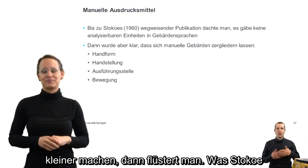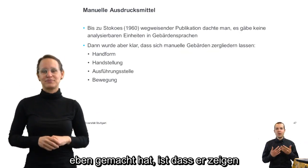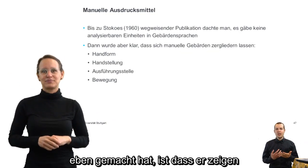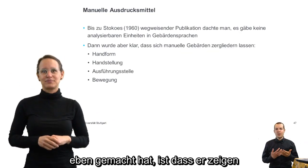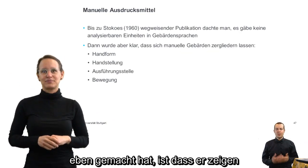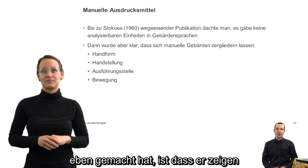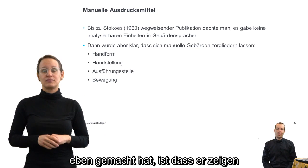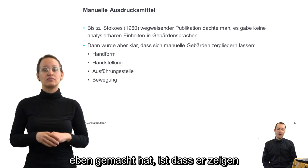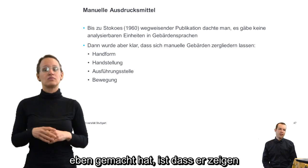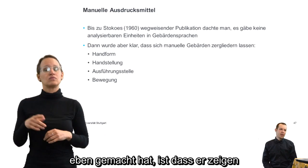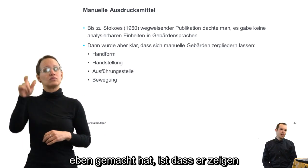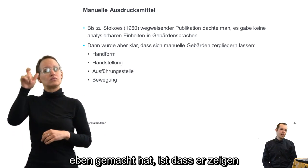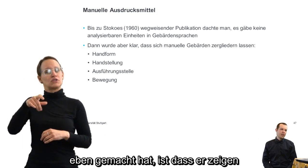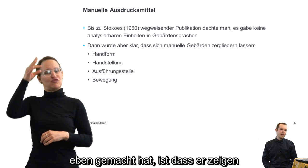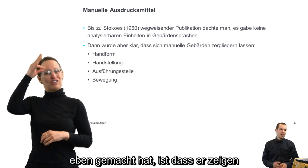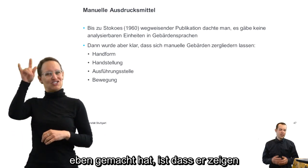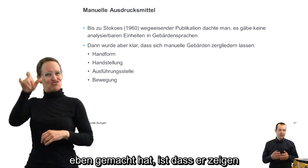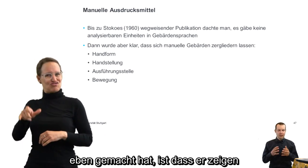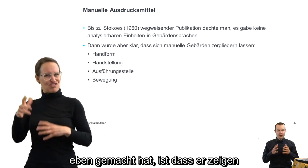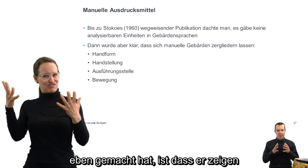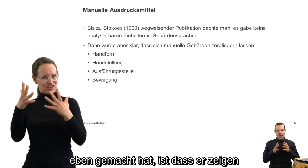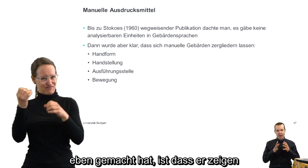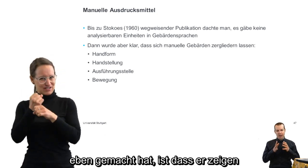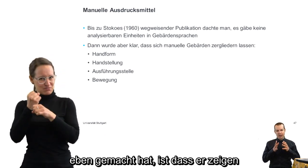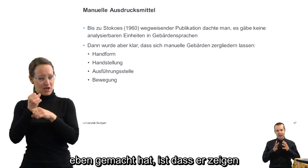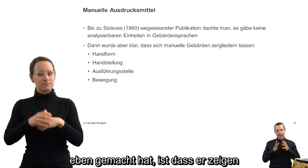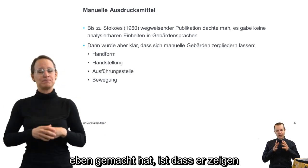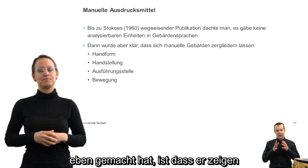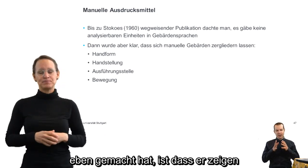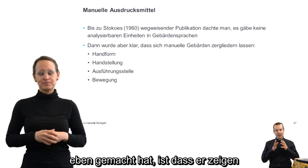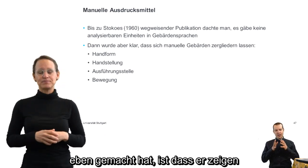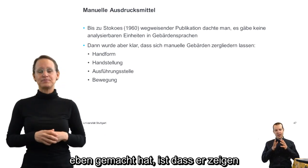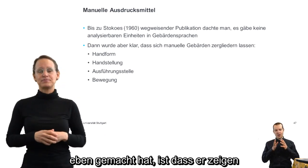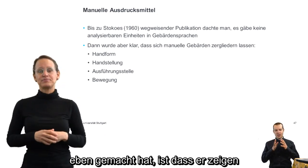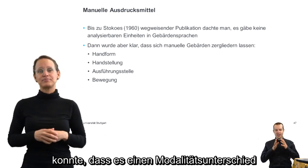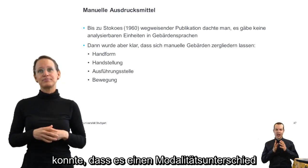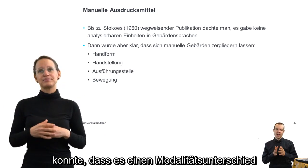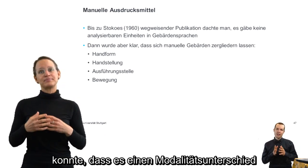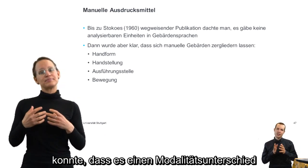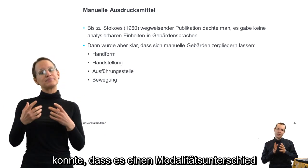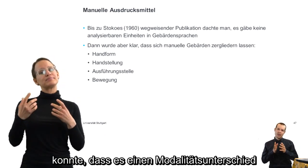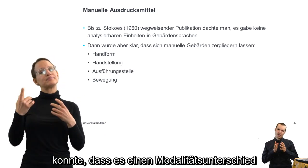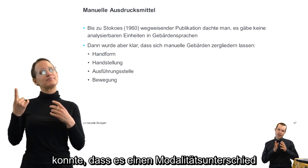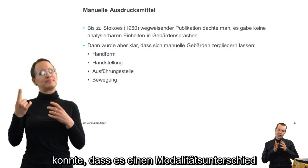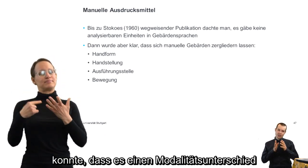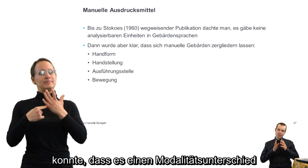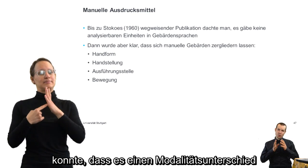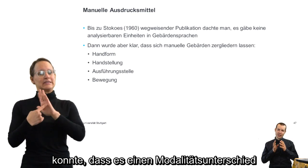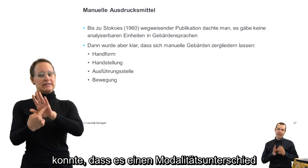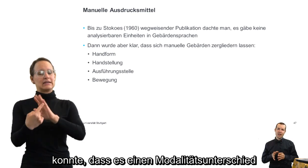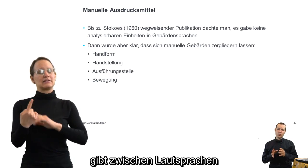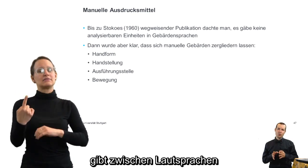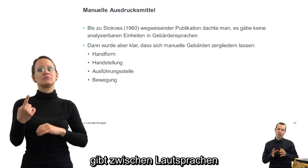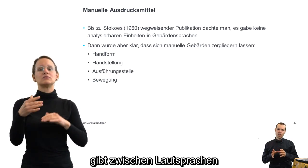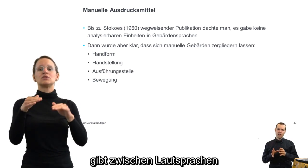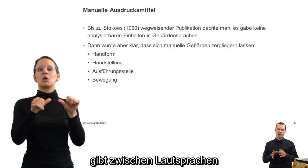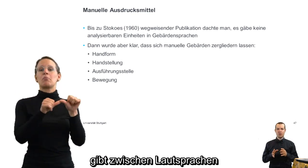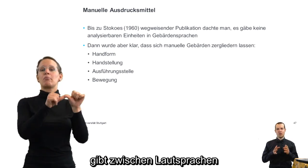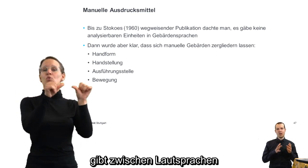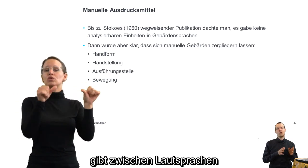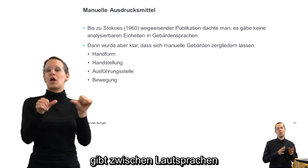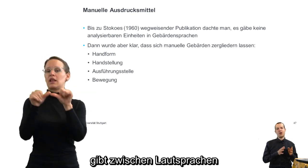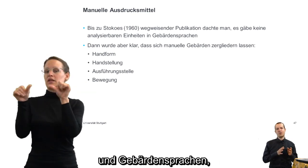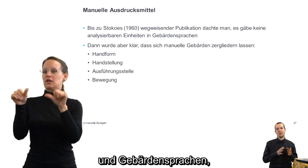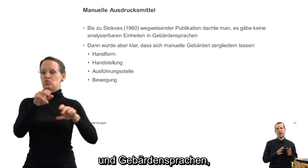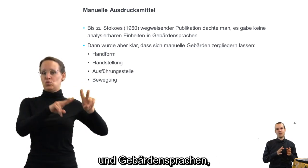Und was Stokey eben gemacht hat, ist, dass er er konnte zeigen, dass es einen Modalitätsunterschied